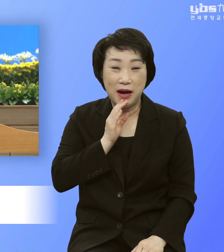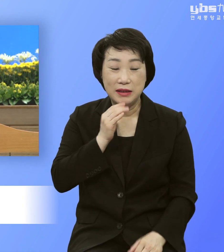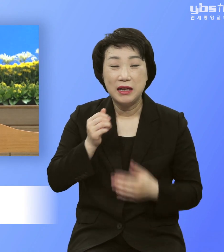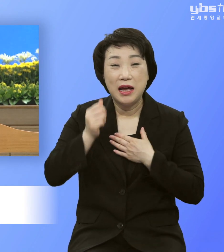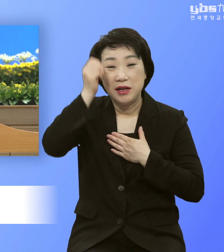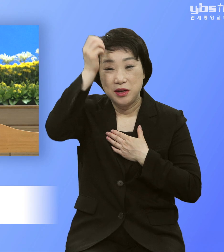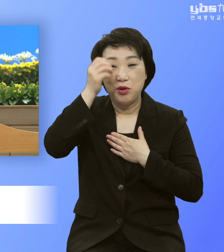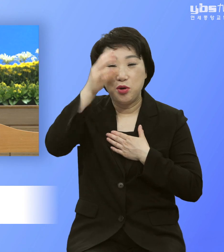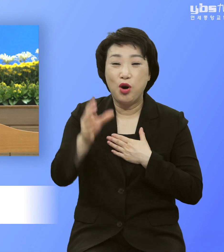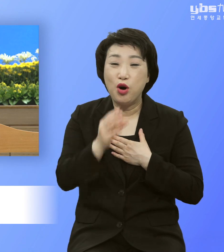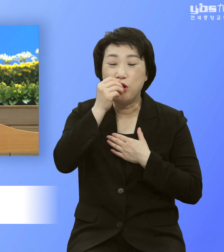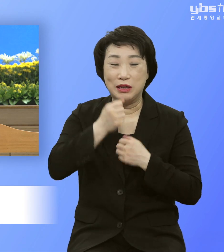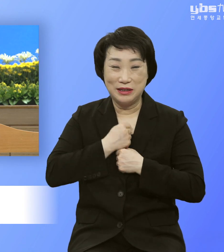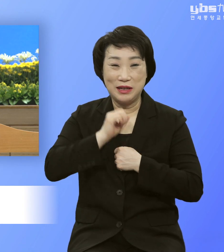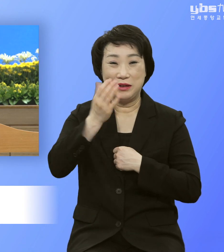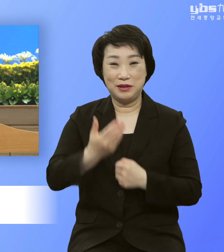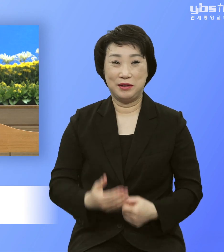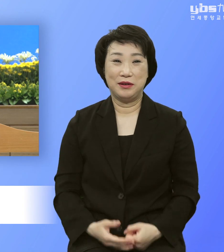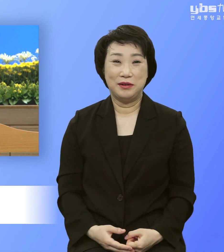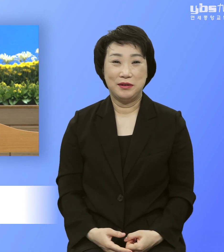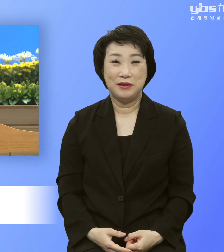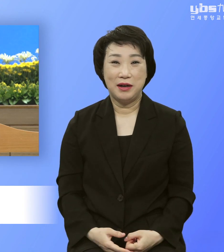내 영혼을 거룩하게 지켜라.